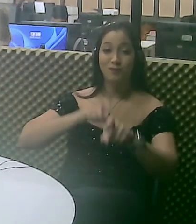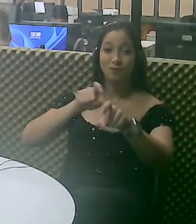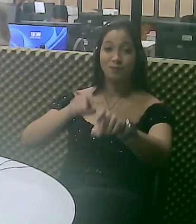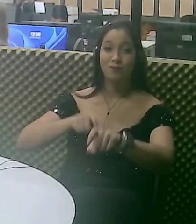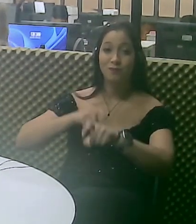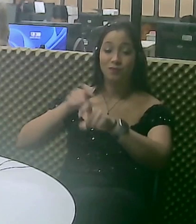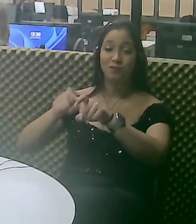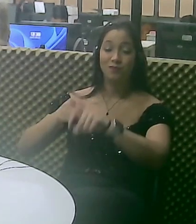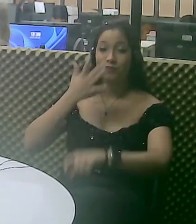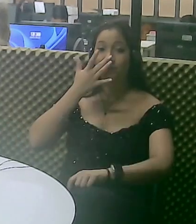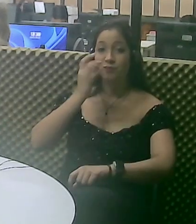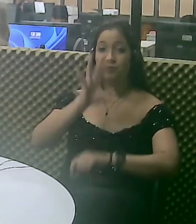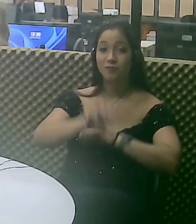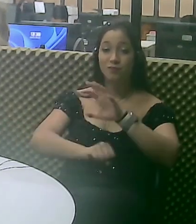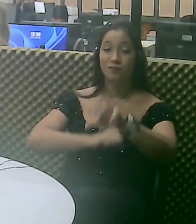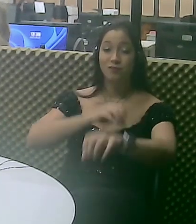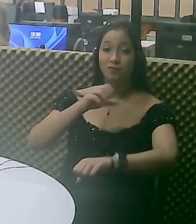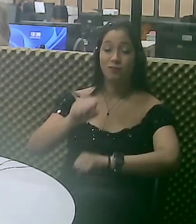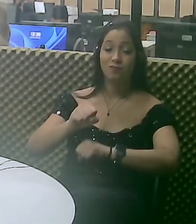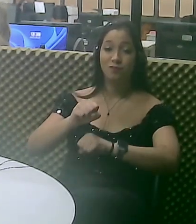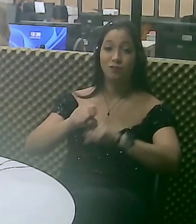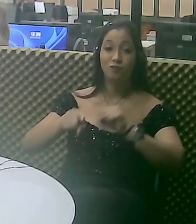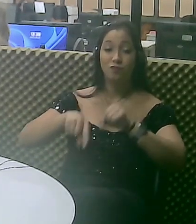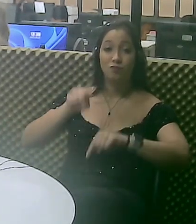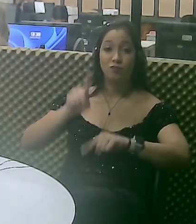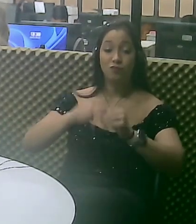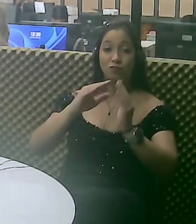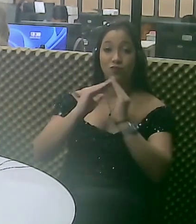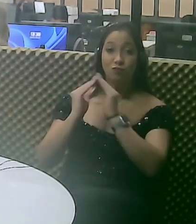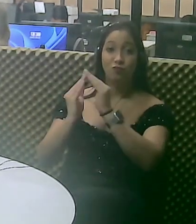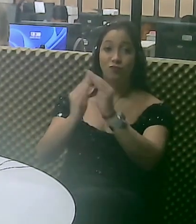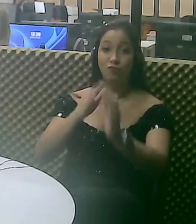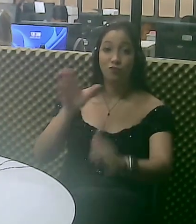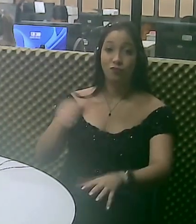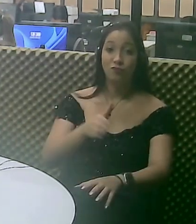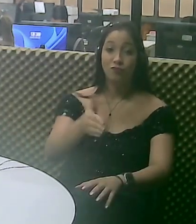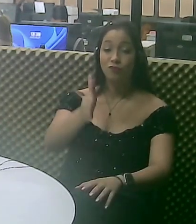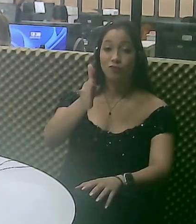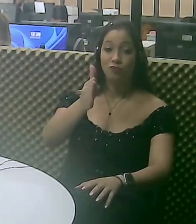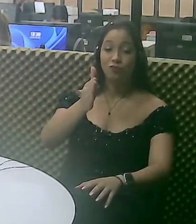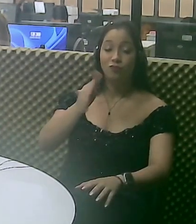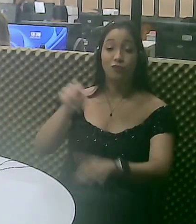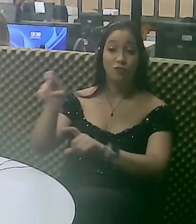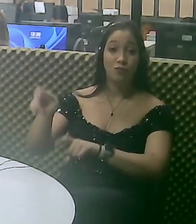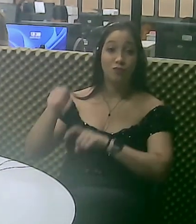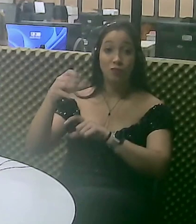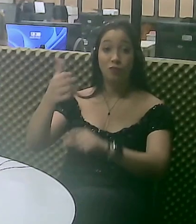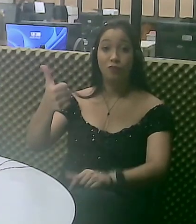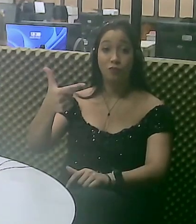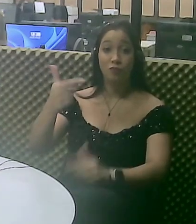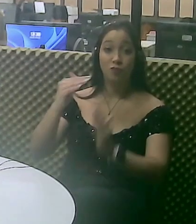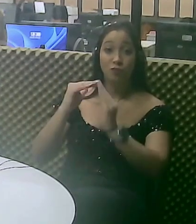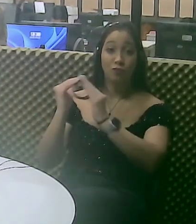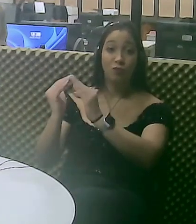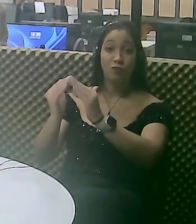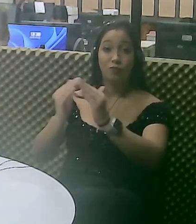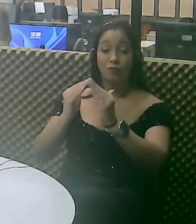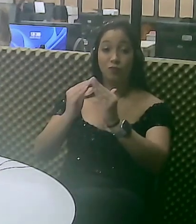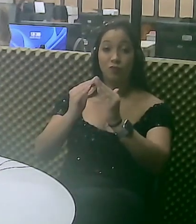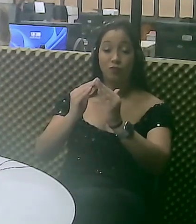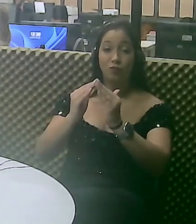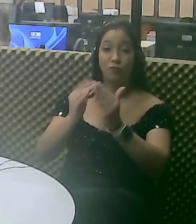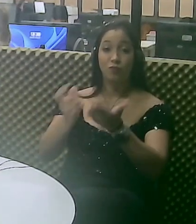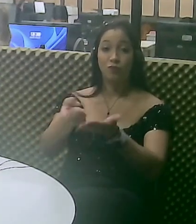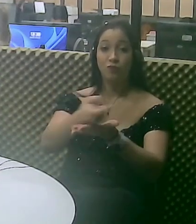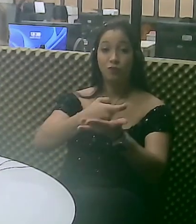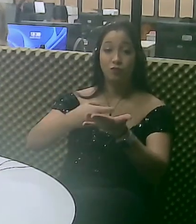do catatreco a diversos bairros da cidade. A capina, por exemplo, está sendo realizada em 12 bairros. A roçagem